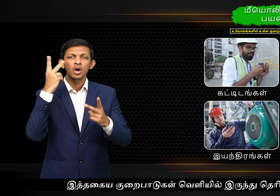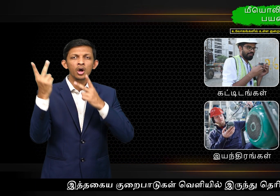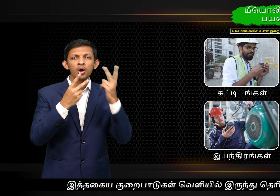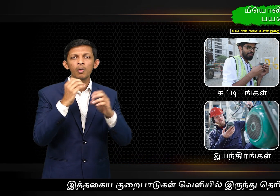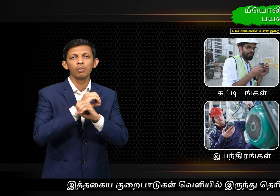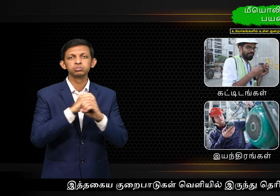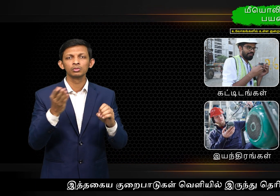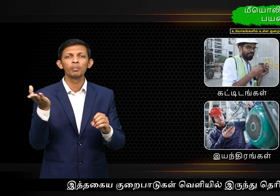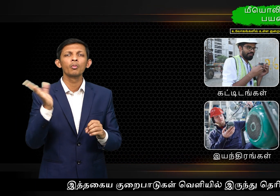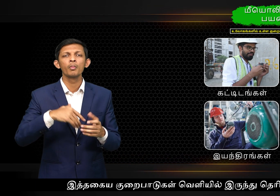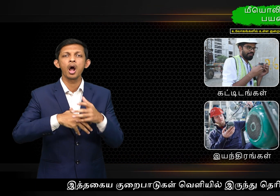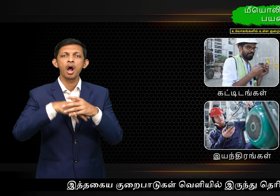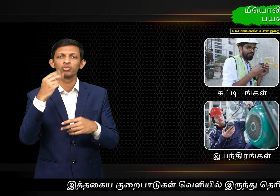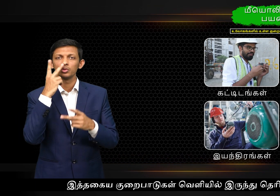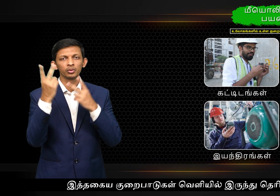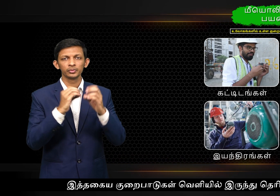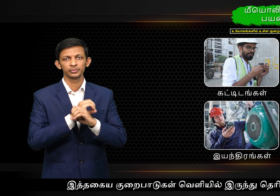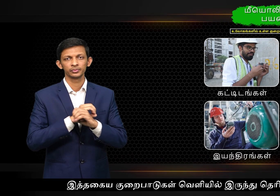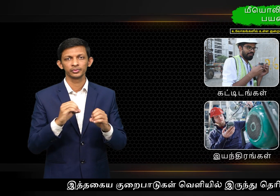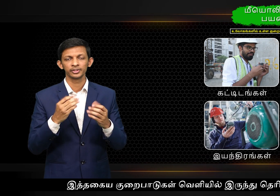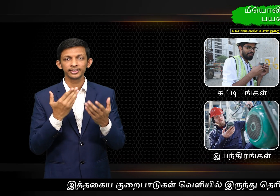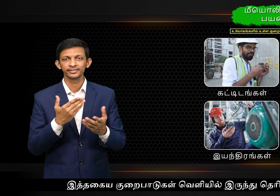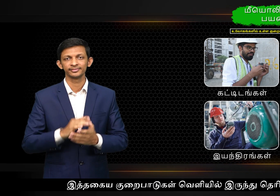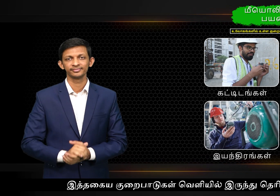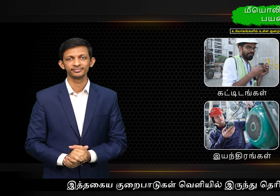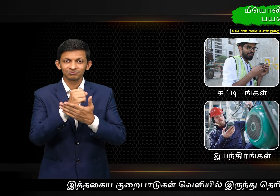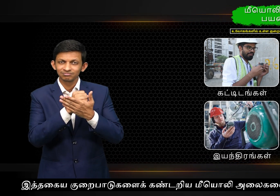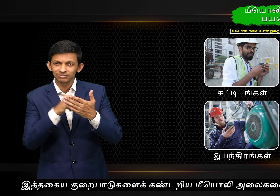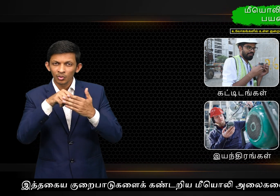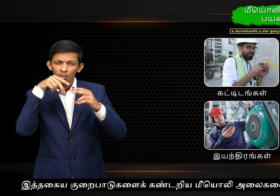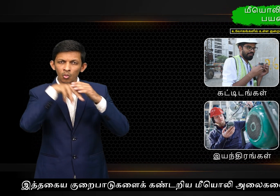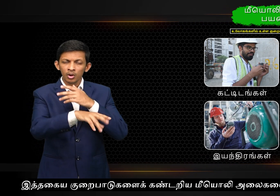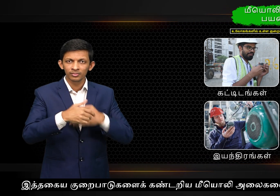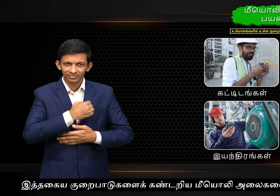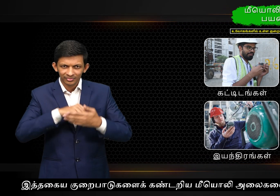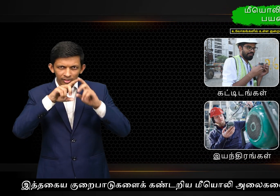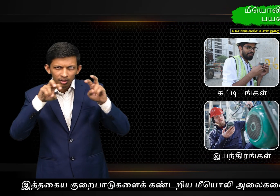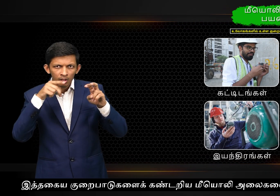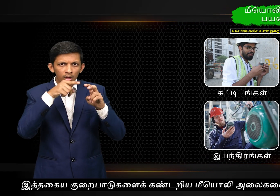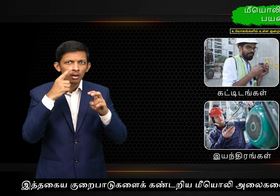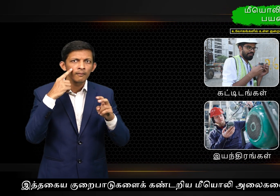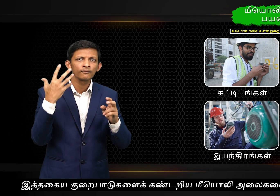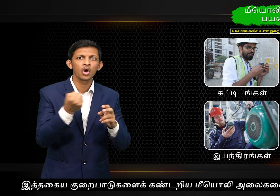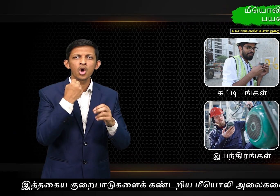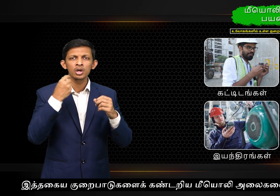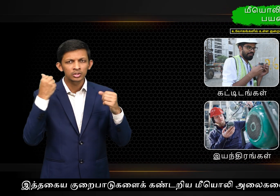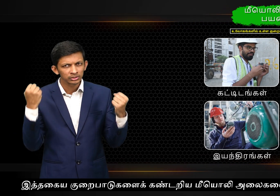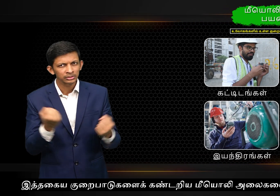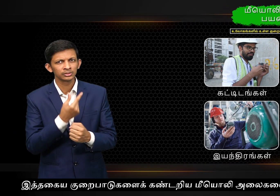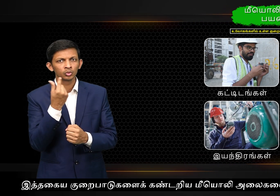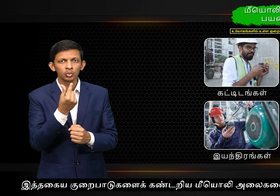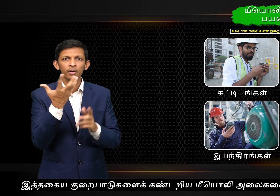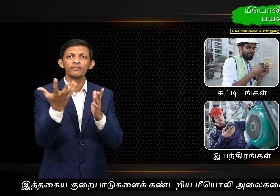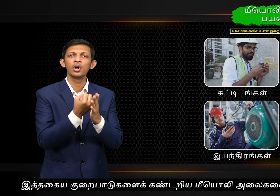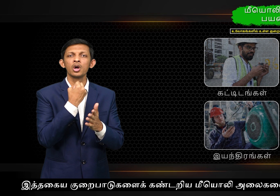இத்தகைய குறைபாடுகள் வெளியிலிருந்து தெரியவில்லை. இத்தகைய குறைபாடுகளை கண்டறிய மீயொலி